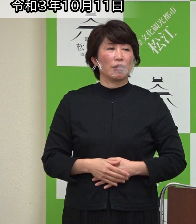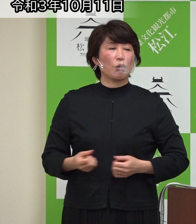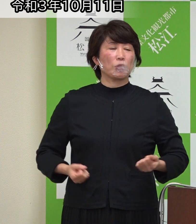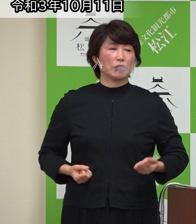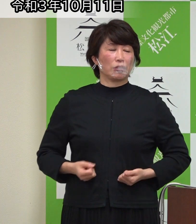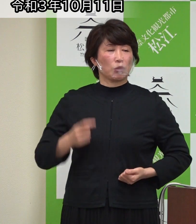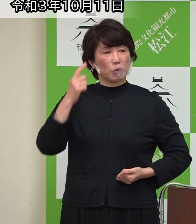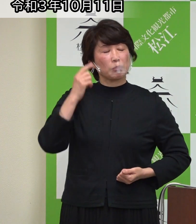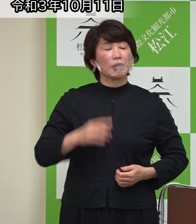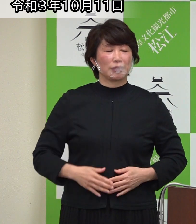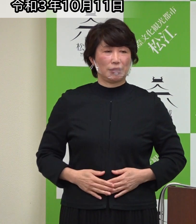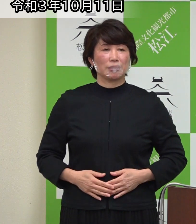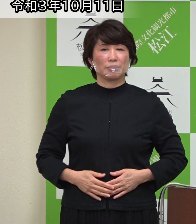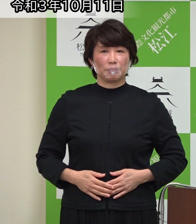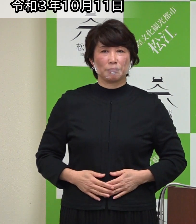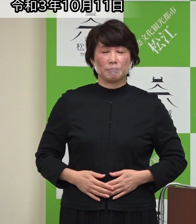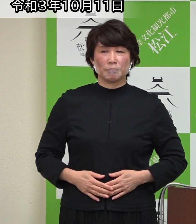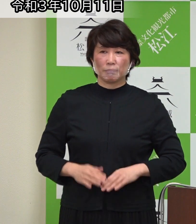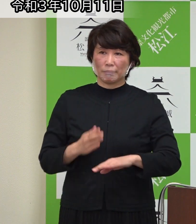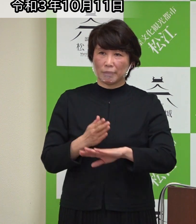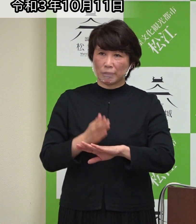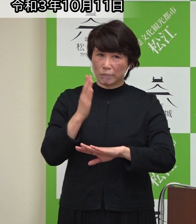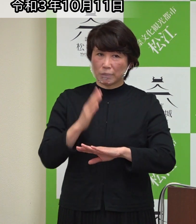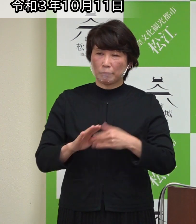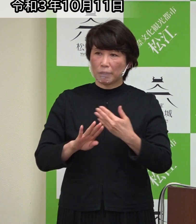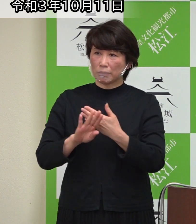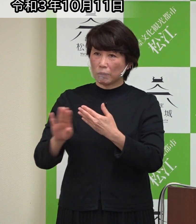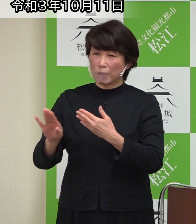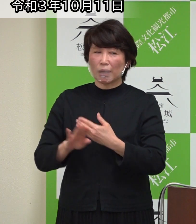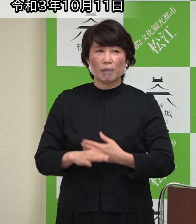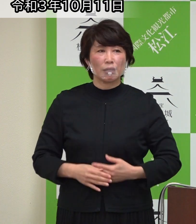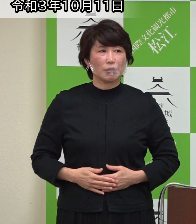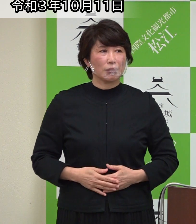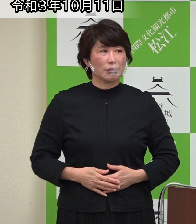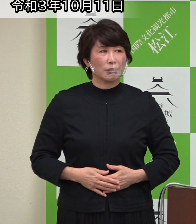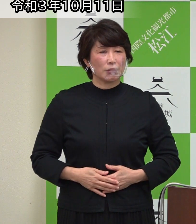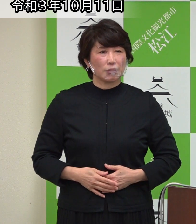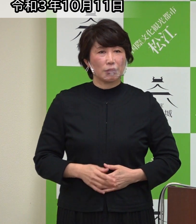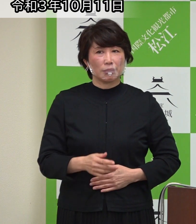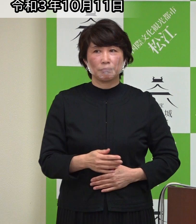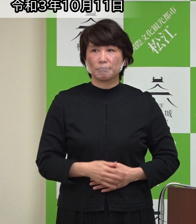ました。ありがとうございます。他にいかがでしょうか。